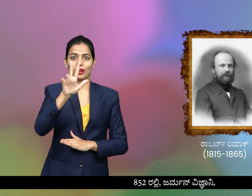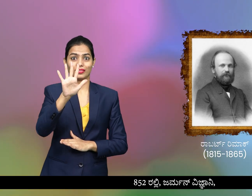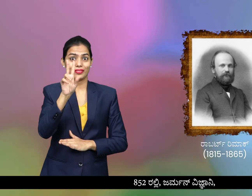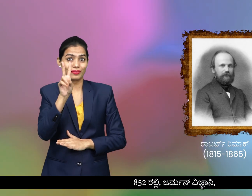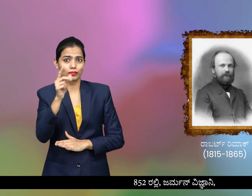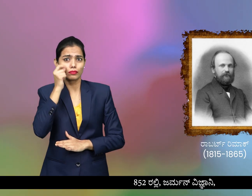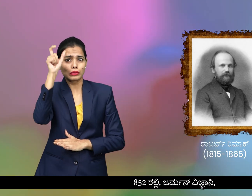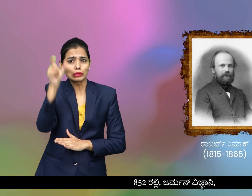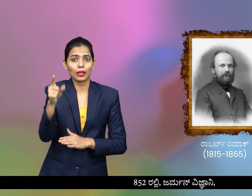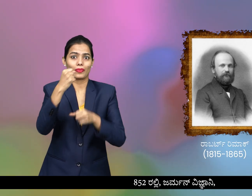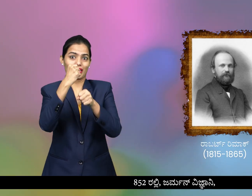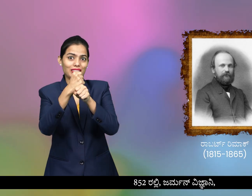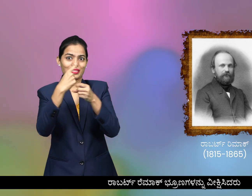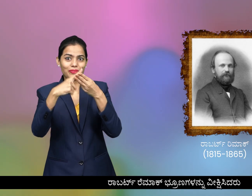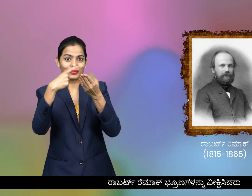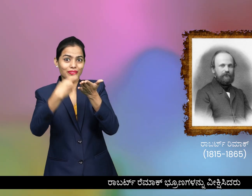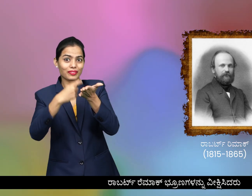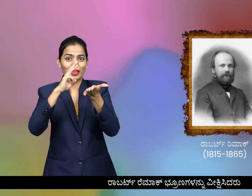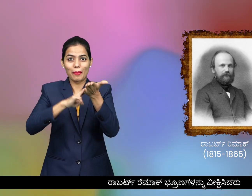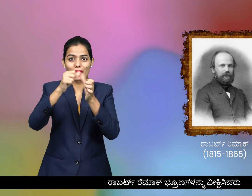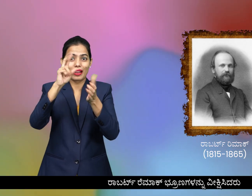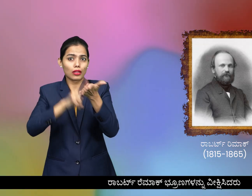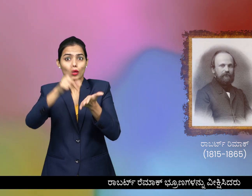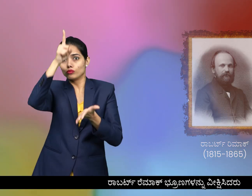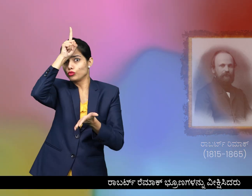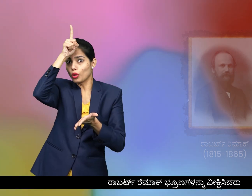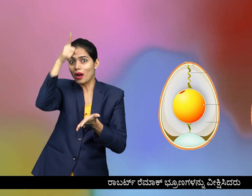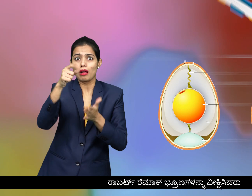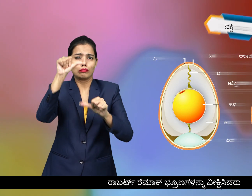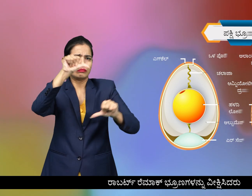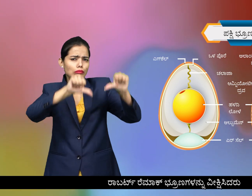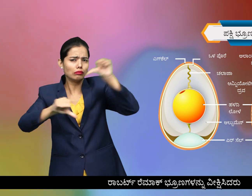1852ರಲ್ಲಿ ಜರ್ಮನ್ ವಿಜ್ಞಾನಿ ರಾಬರ್ಟ್ ರೆಮಾಕ್ ಭ್ರೂಣಗಳನ್ನ ವೀಕ್ಷಿಸಿದರು.